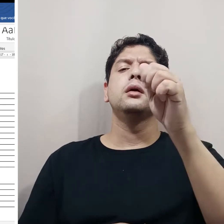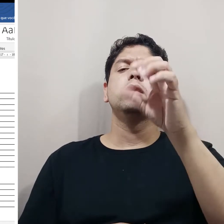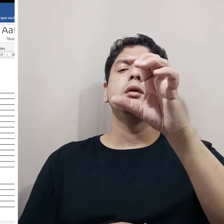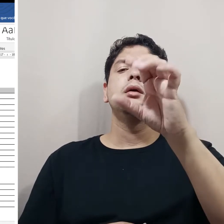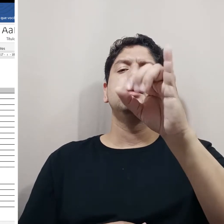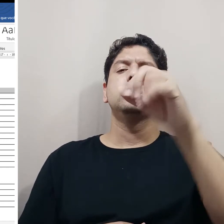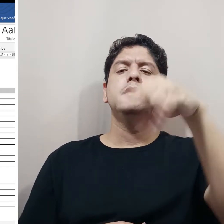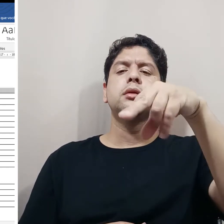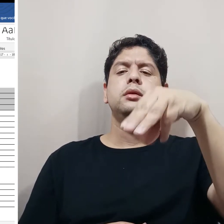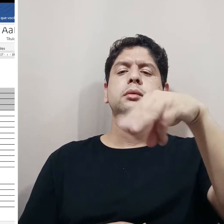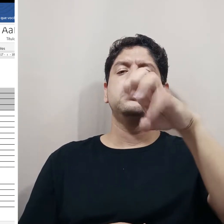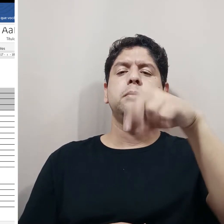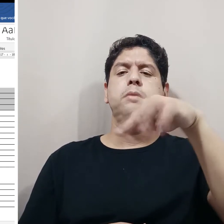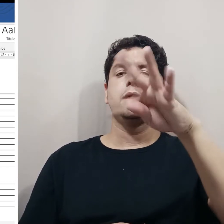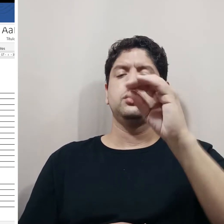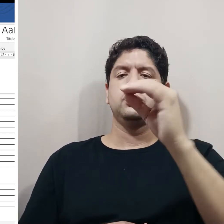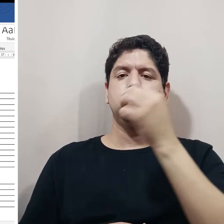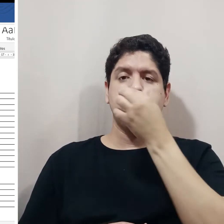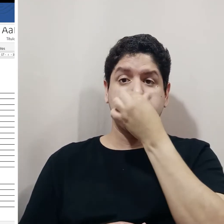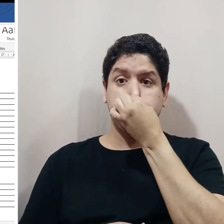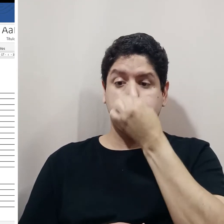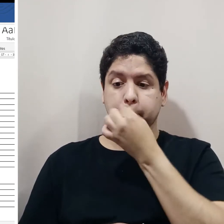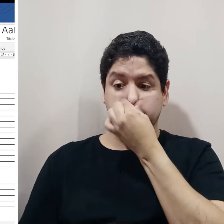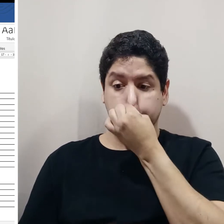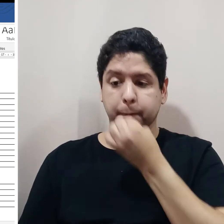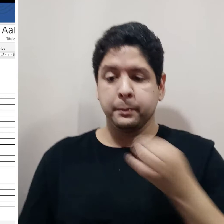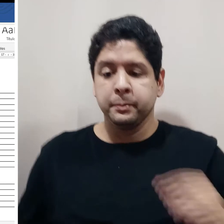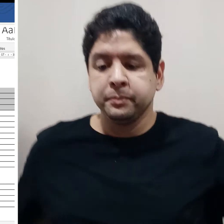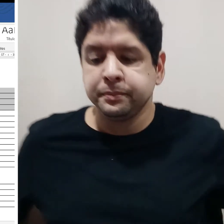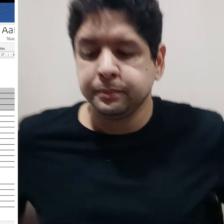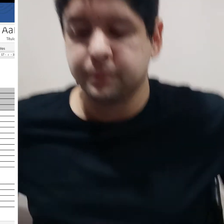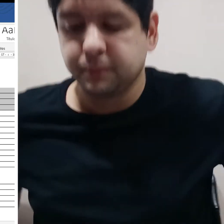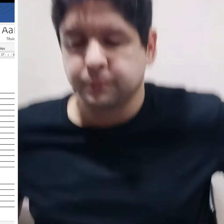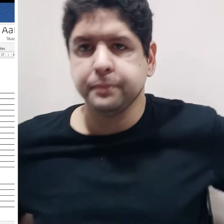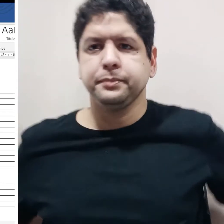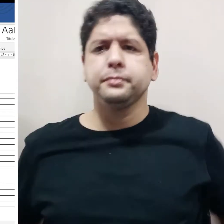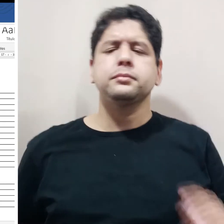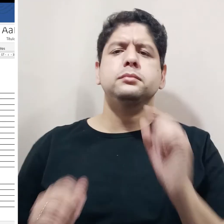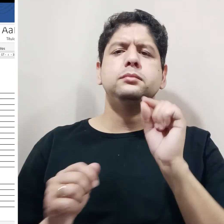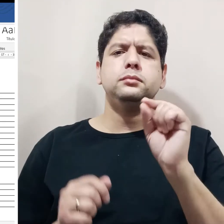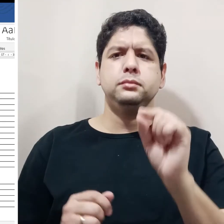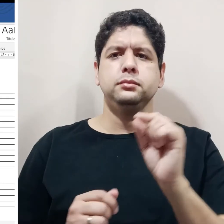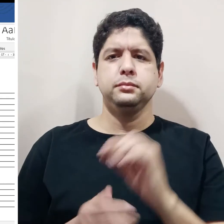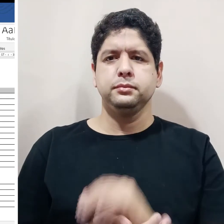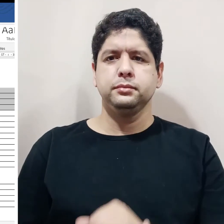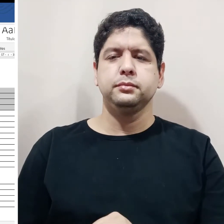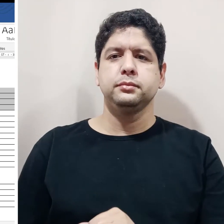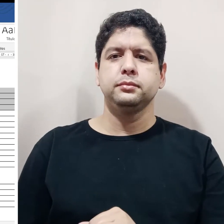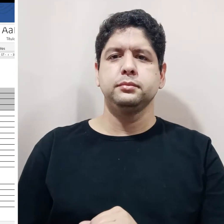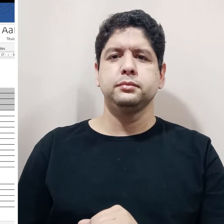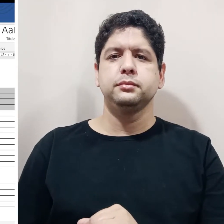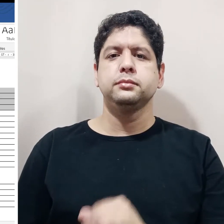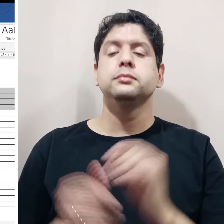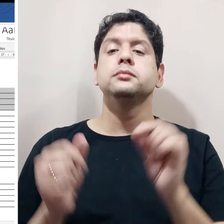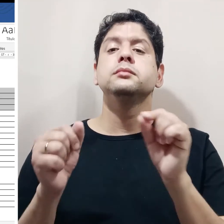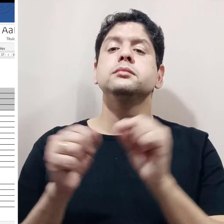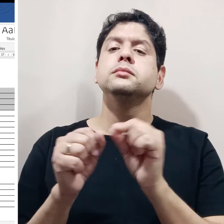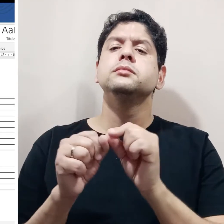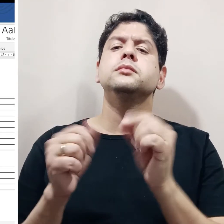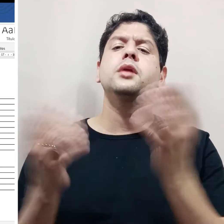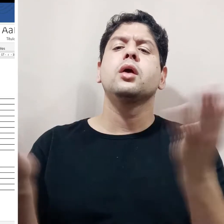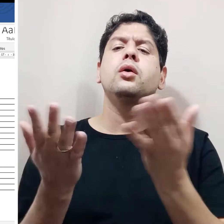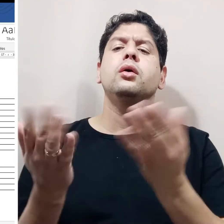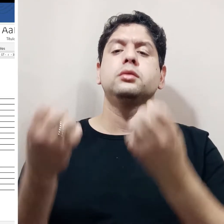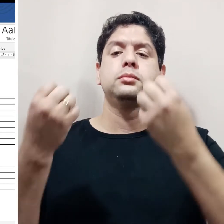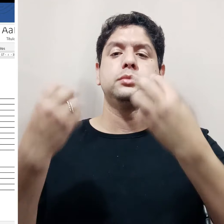informação importante que eu peço para vocês é o que foi, o que foi o